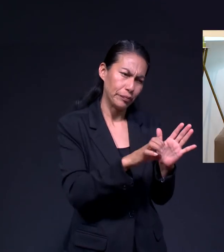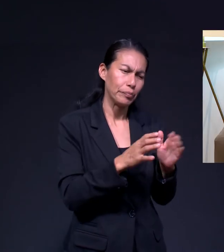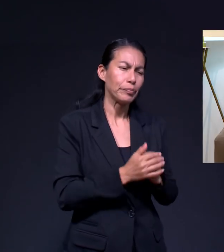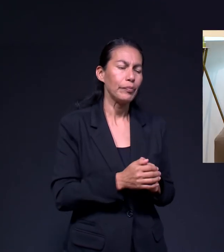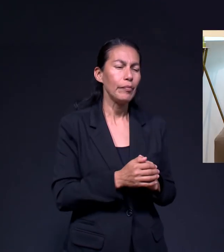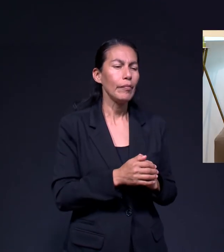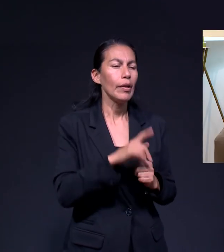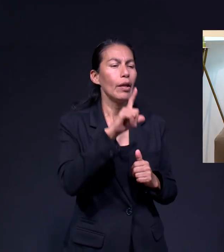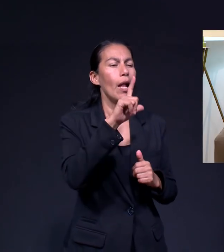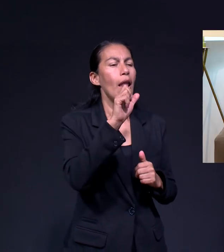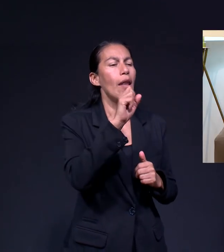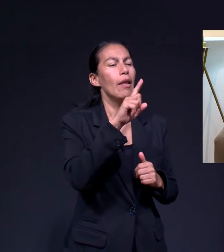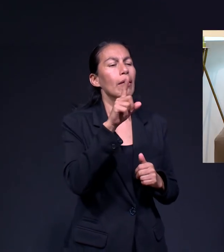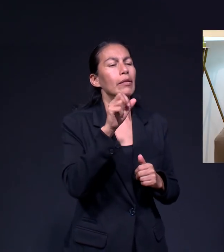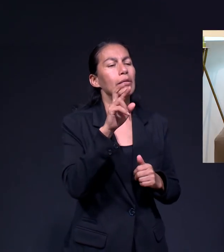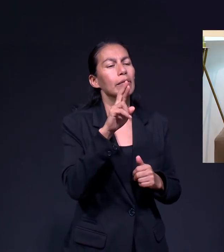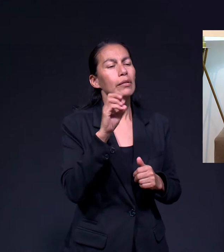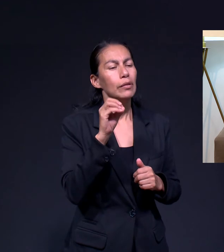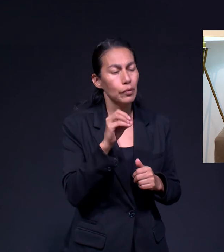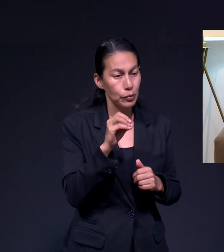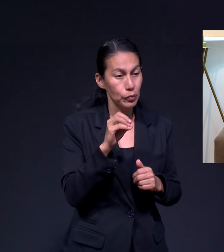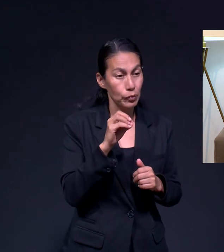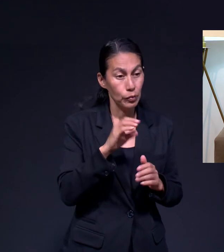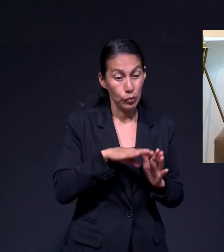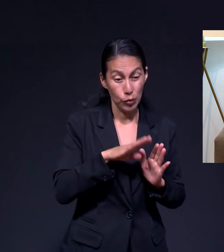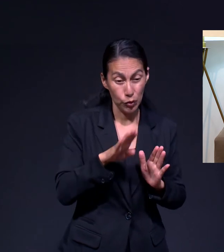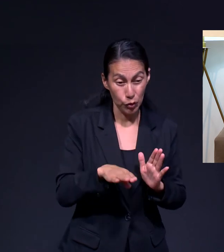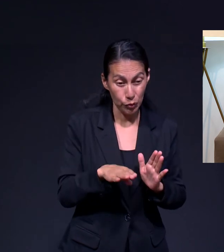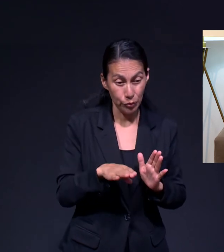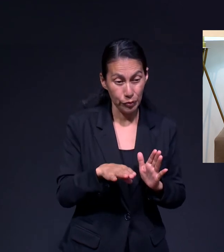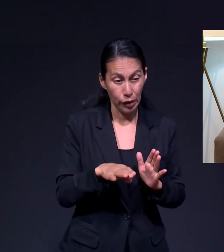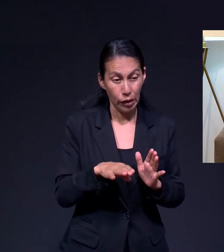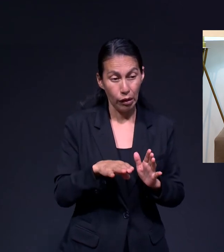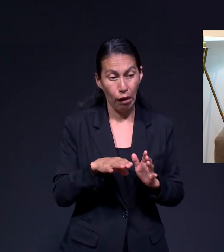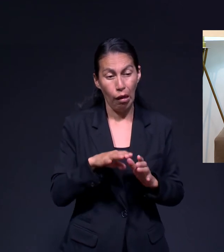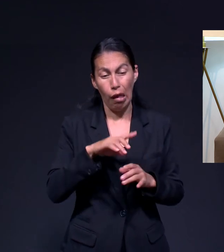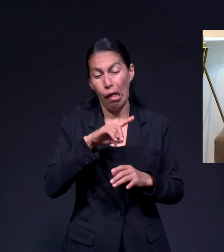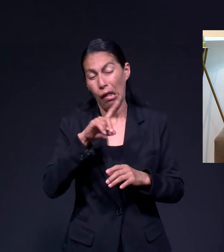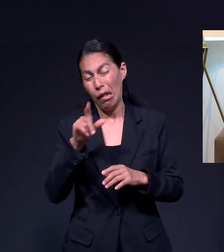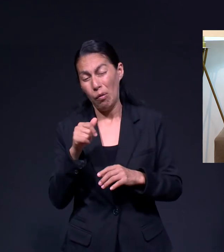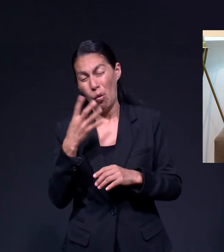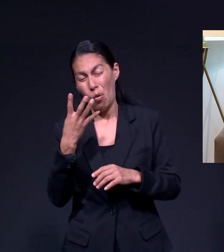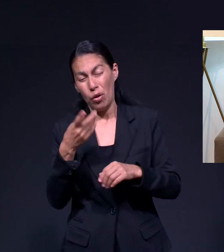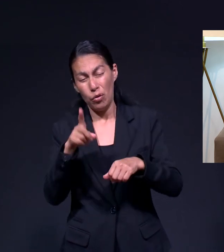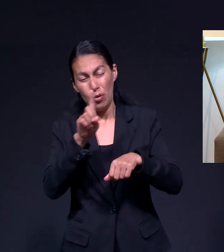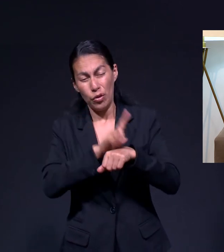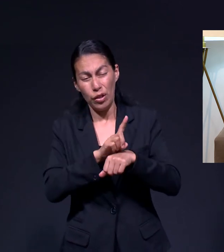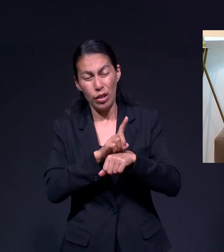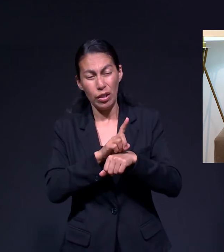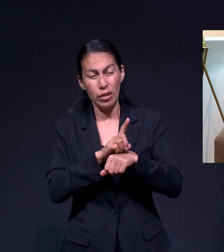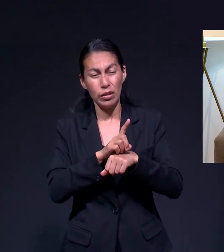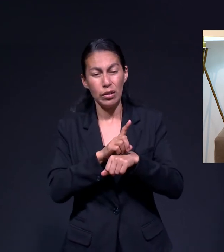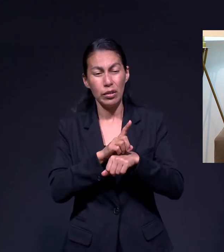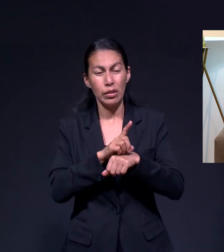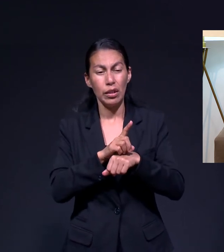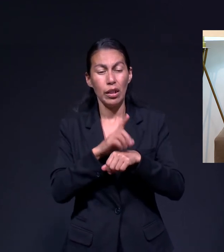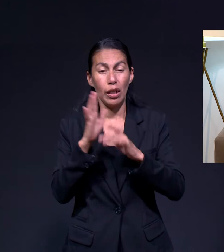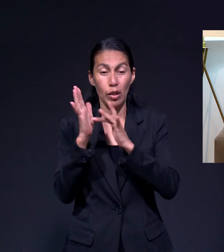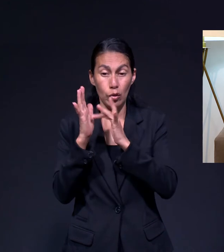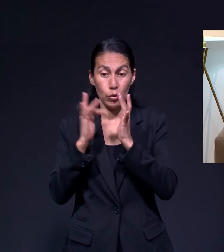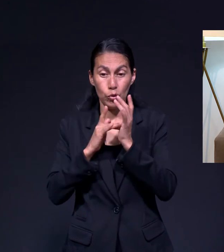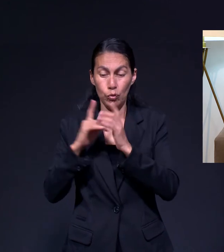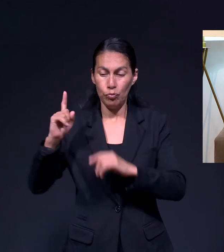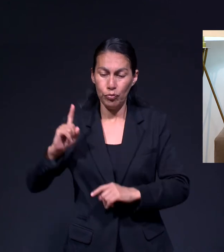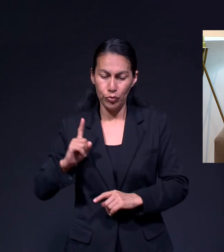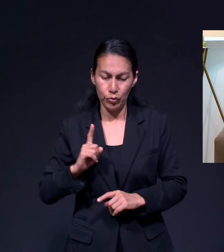en el caso de lázaro que murió y entonces llega a jesús después de cuatro días